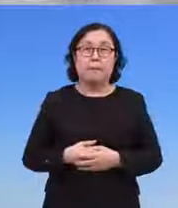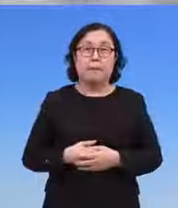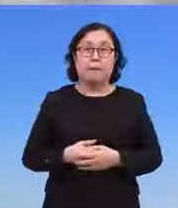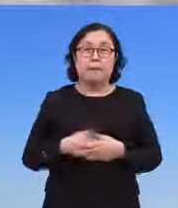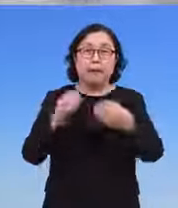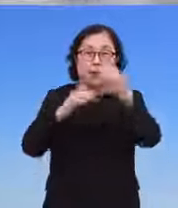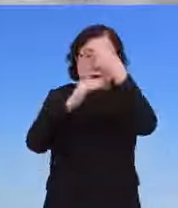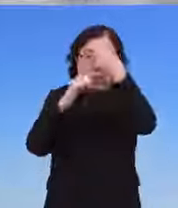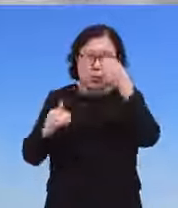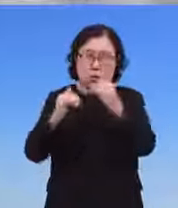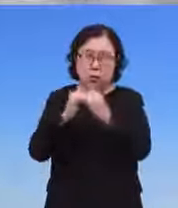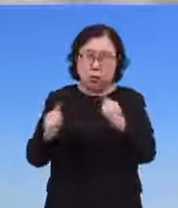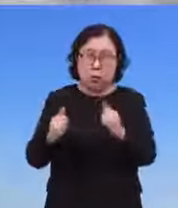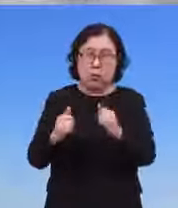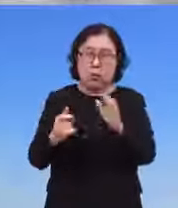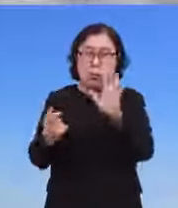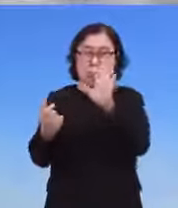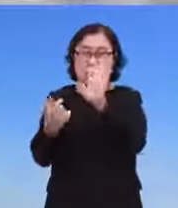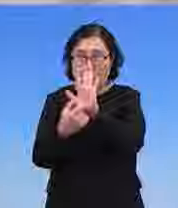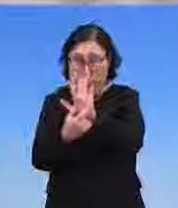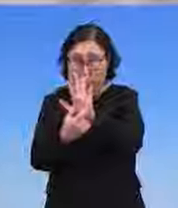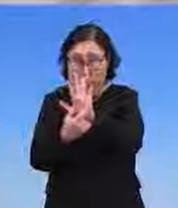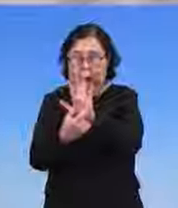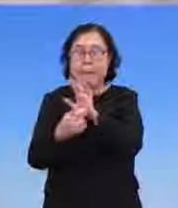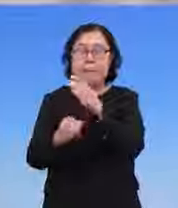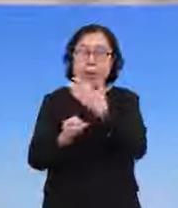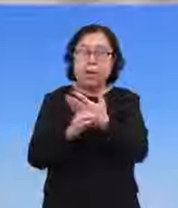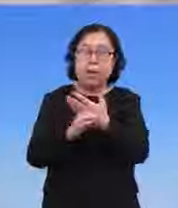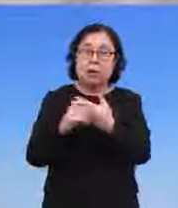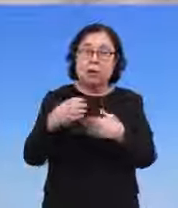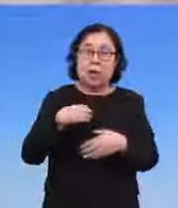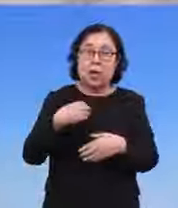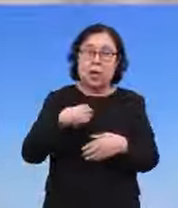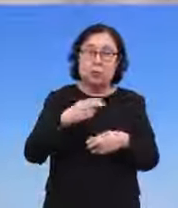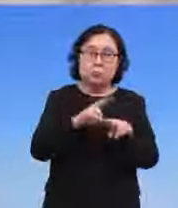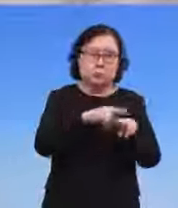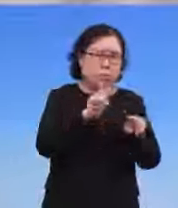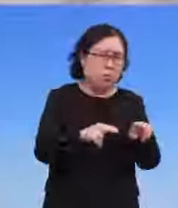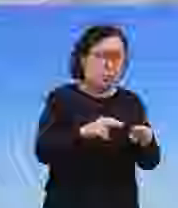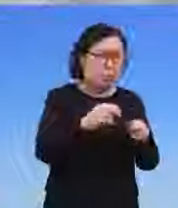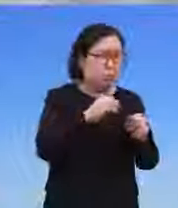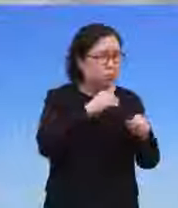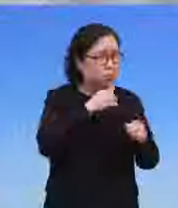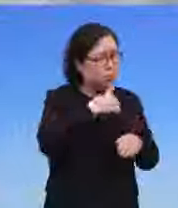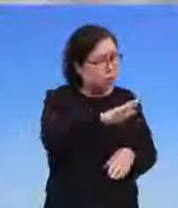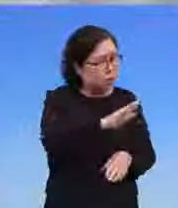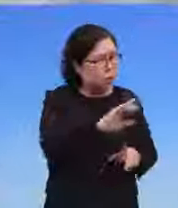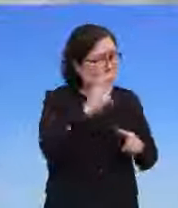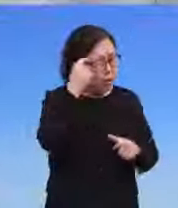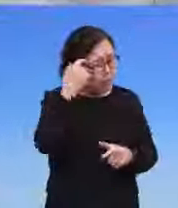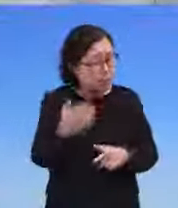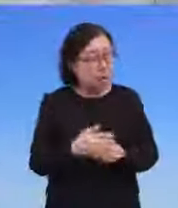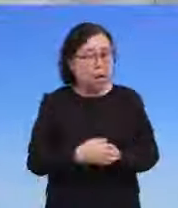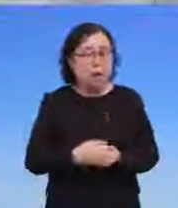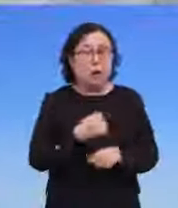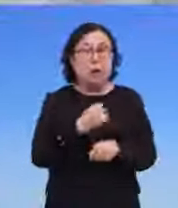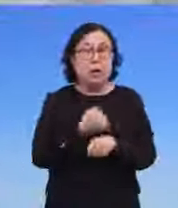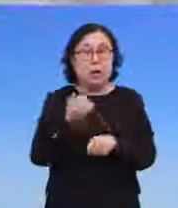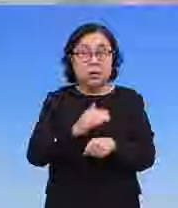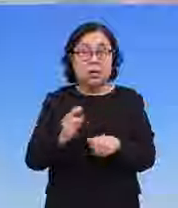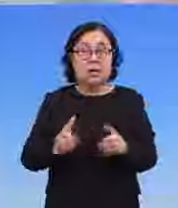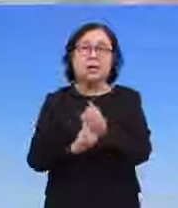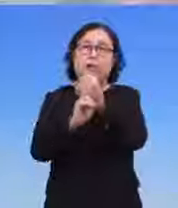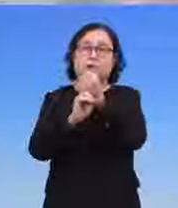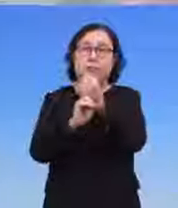꿈을 꿨는데 성도들이 이걸 거부하면 그 사임하고 나가야 되는 거 아닌가? 막 이런 복잡한 생각을 했는데 기적이